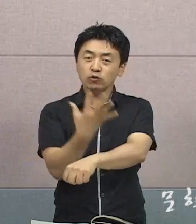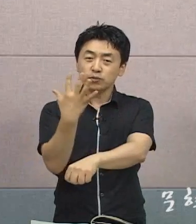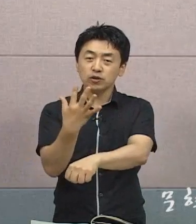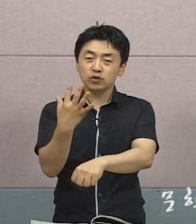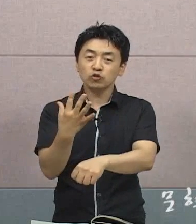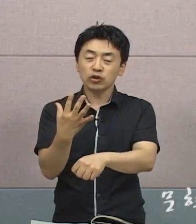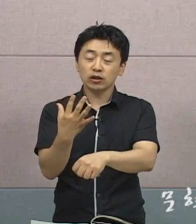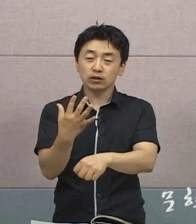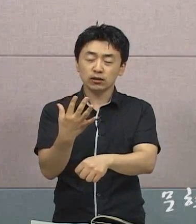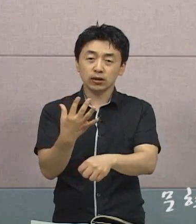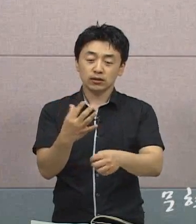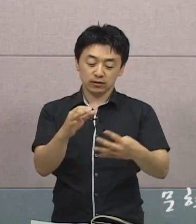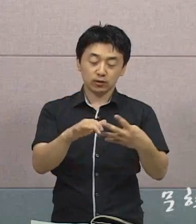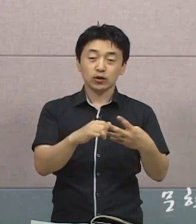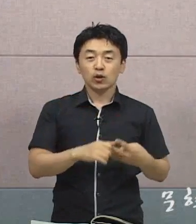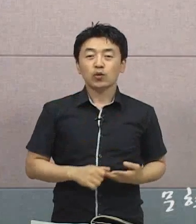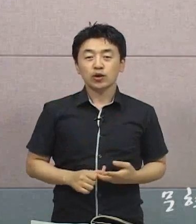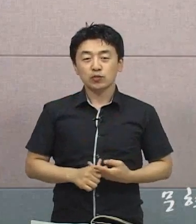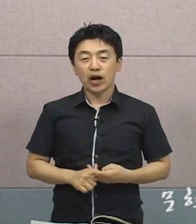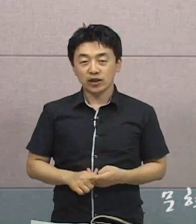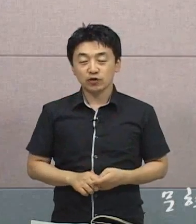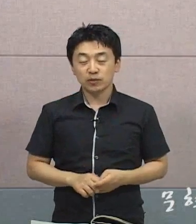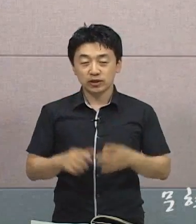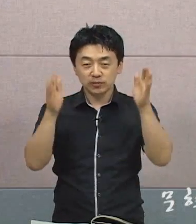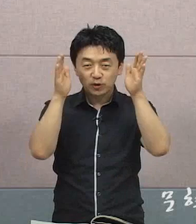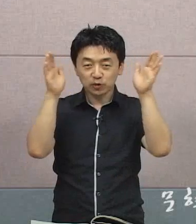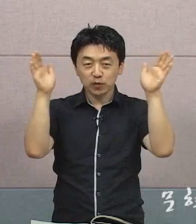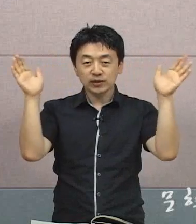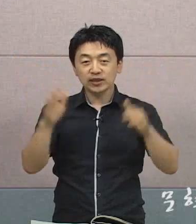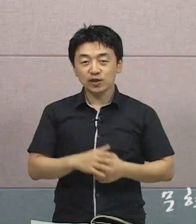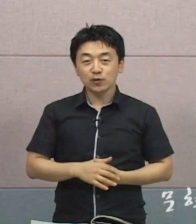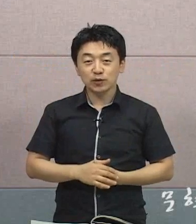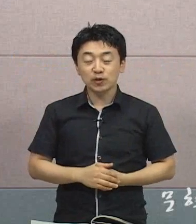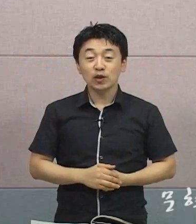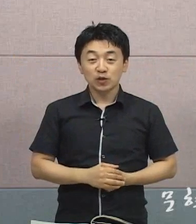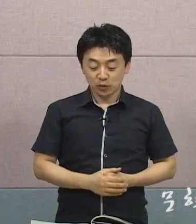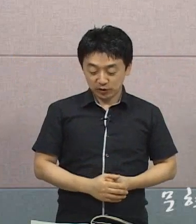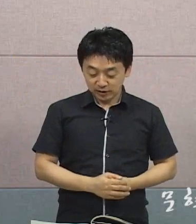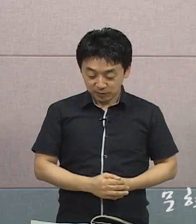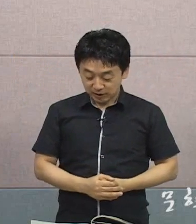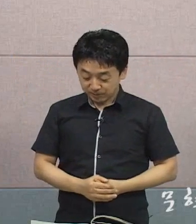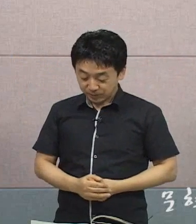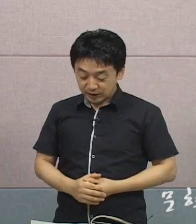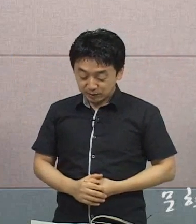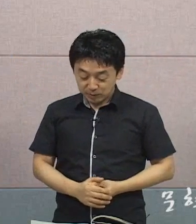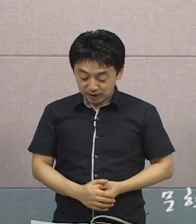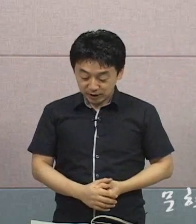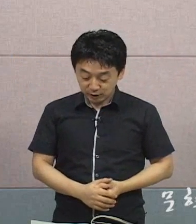없이 이렇게 쓰는구나. 예, 그래서 그렇게 좀 더 알아두시면, 의미를 조금 더 확장시켜 놓으시면 좋을 듯합니다. 23페이지의 두